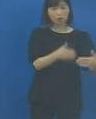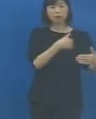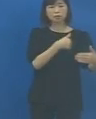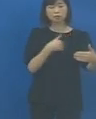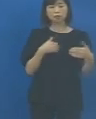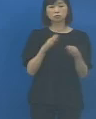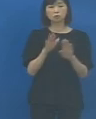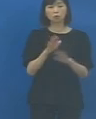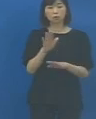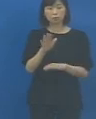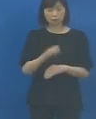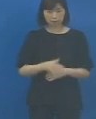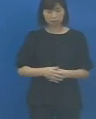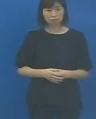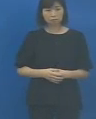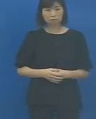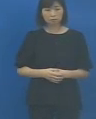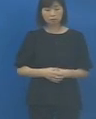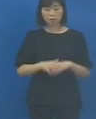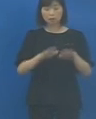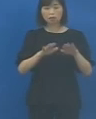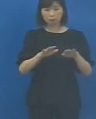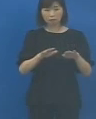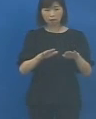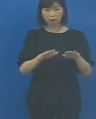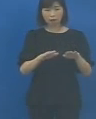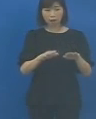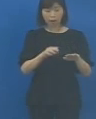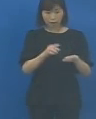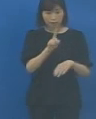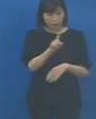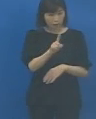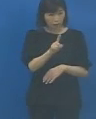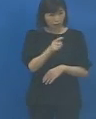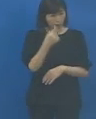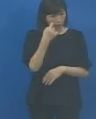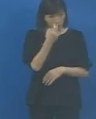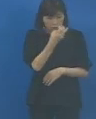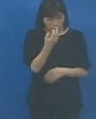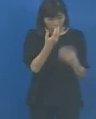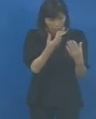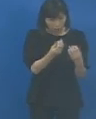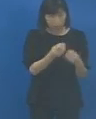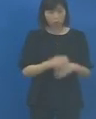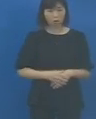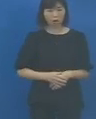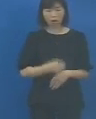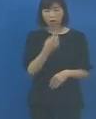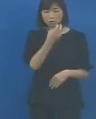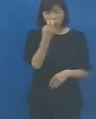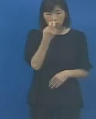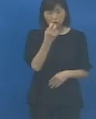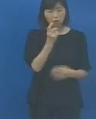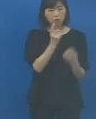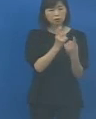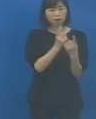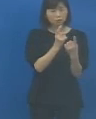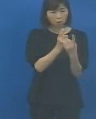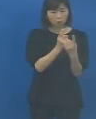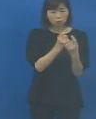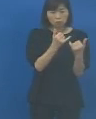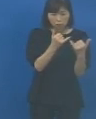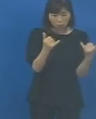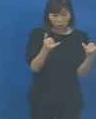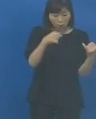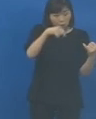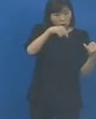状況かといいますと、すでにもう一遍調べた人とか、調査の対象に入った人、その中で感